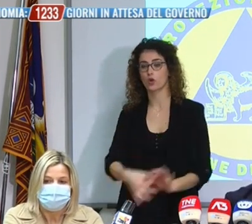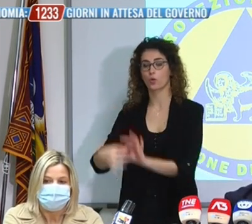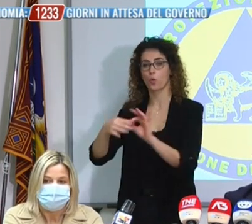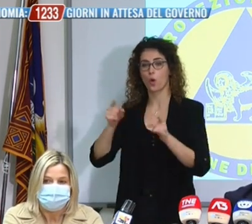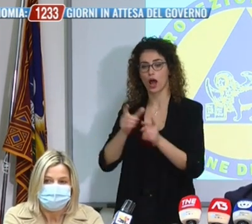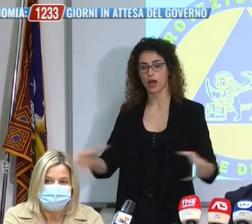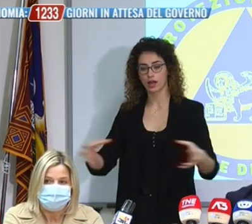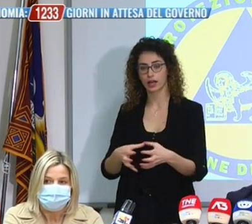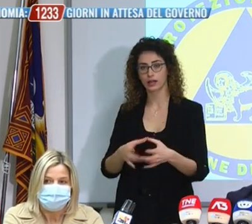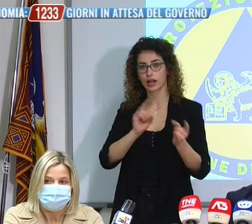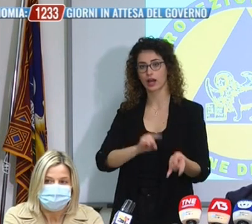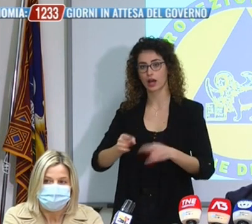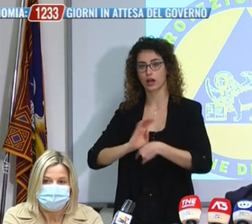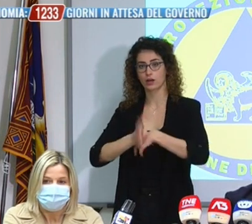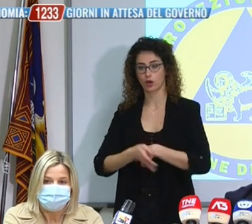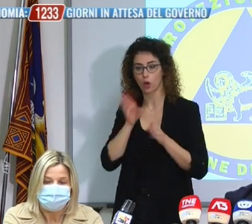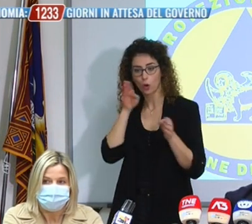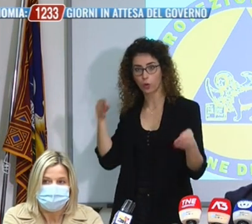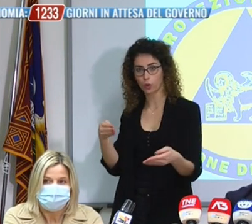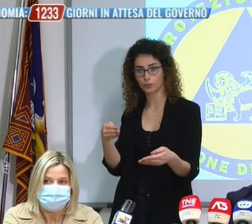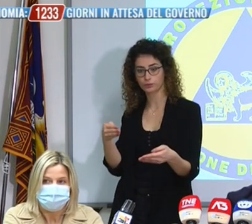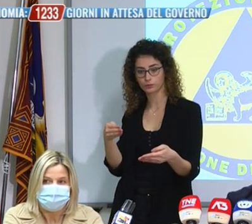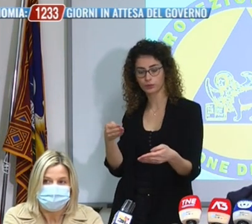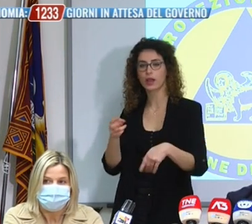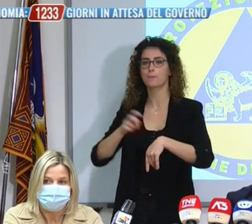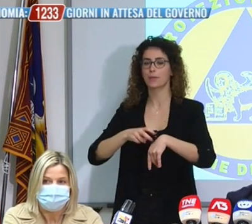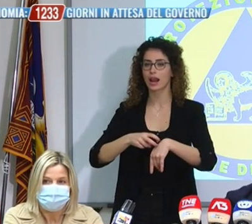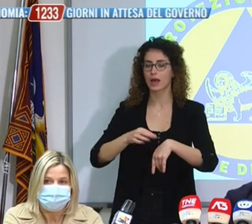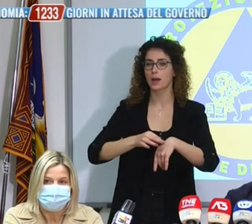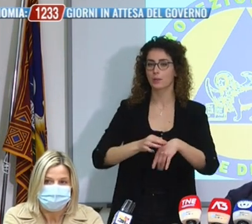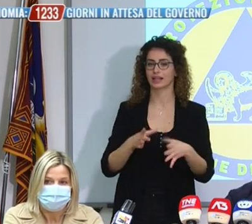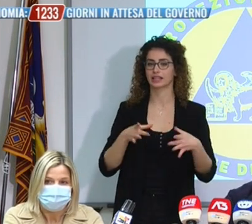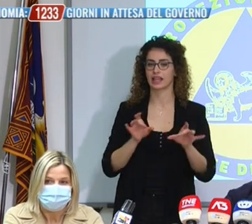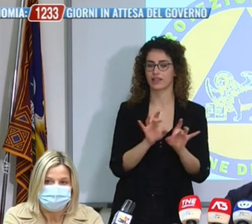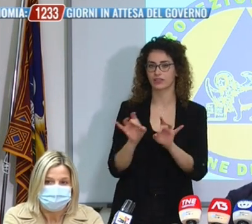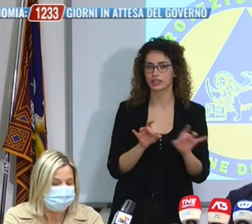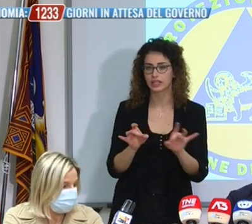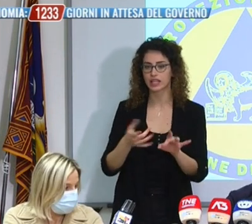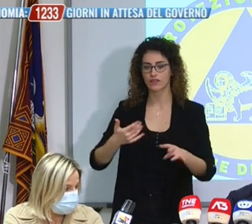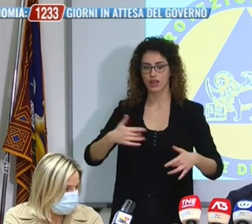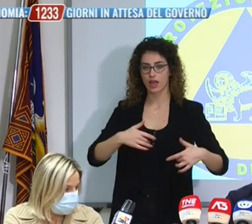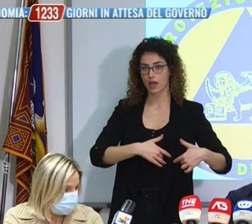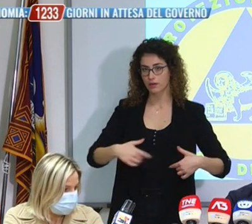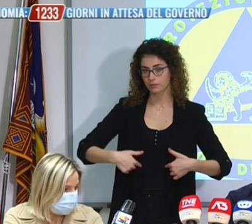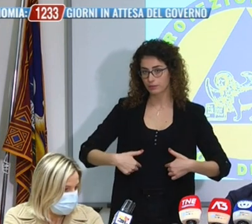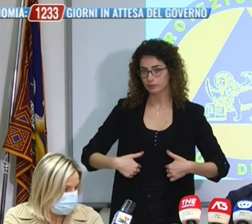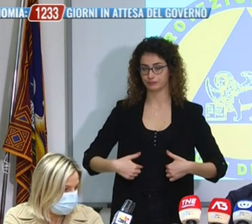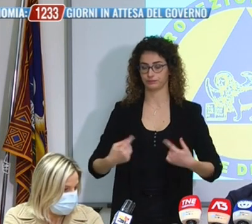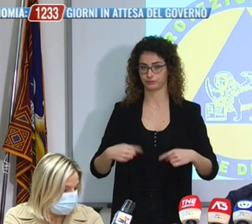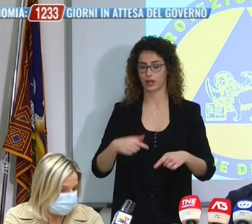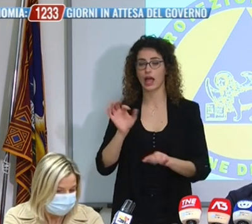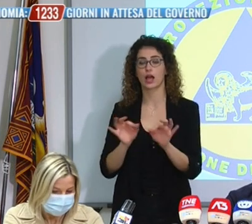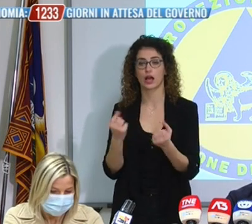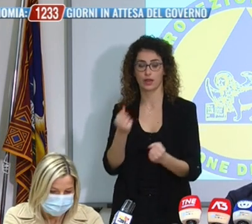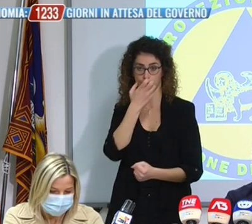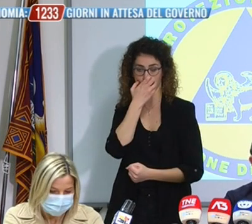si concentreranno nelle malattie infettive, nelle pneumologie e nelle terapie intensive. Guardate, sapete,